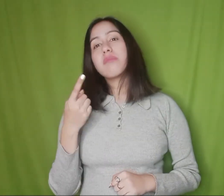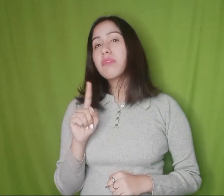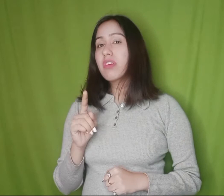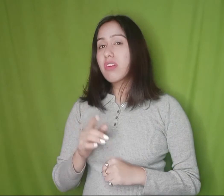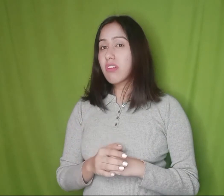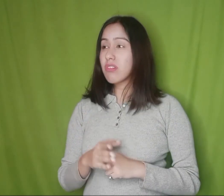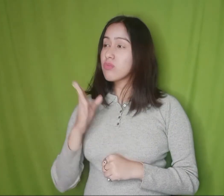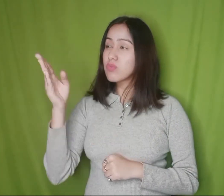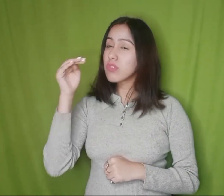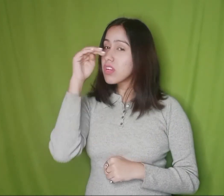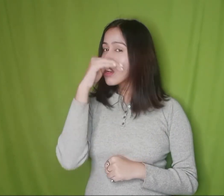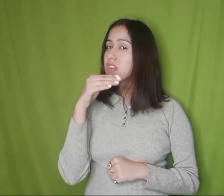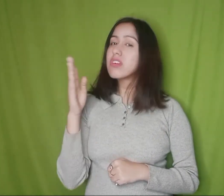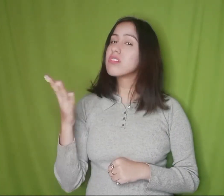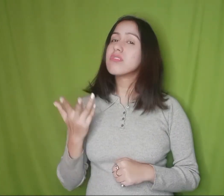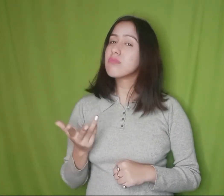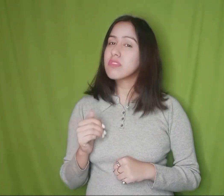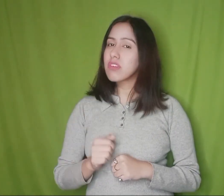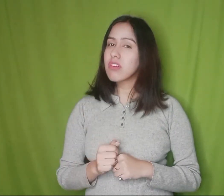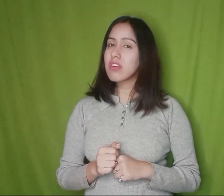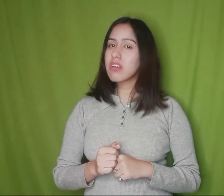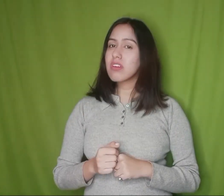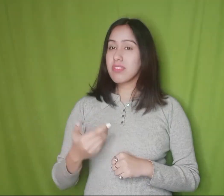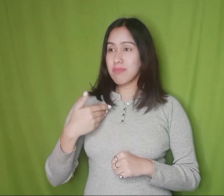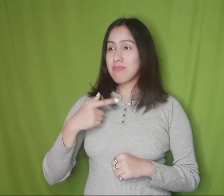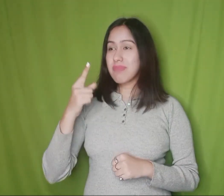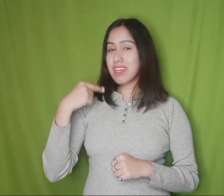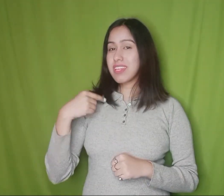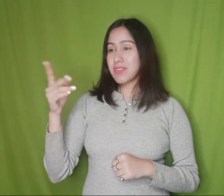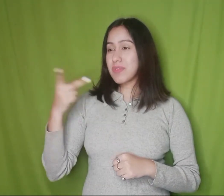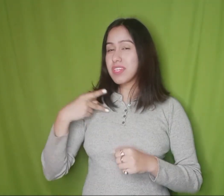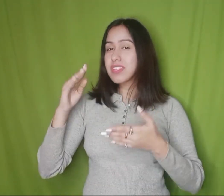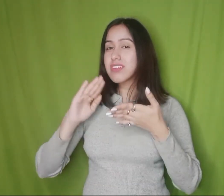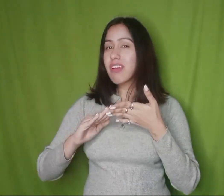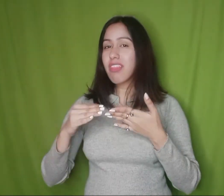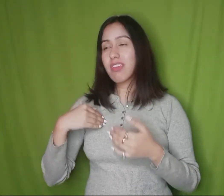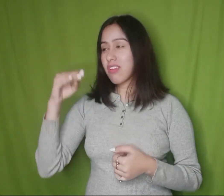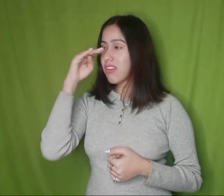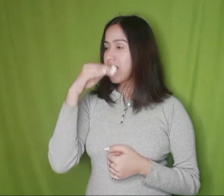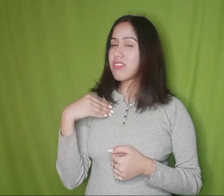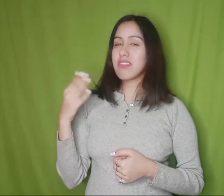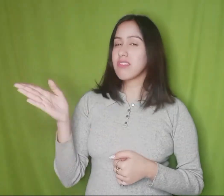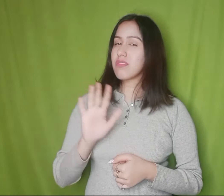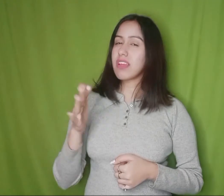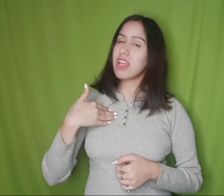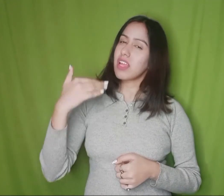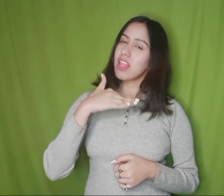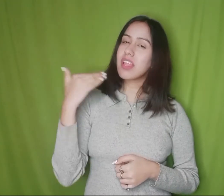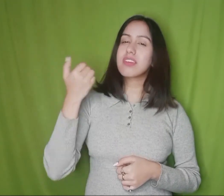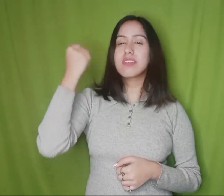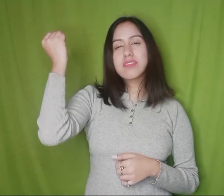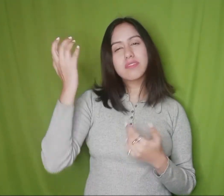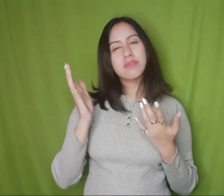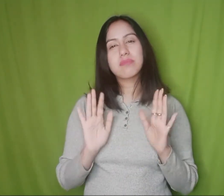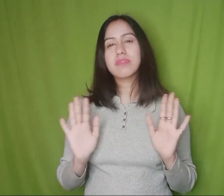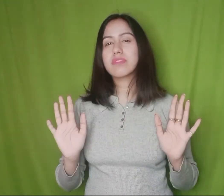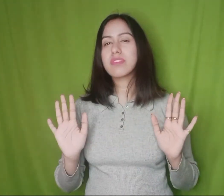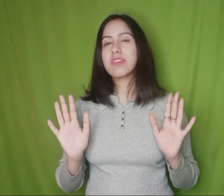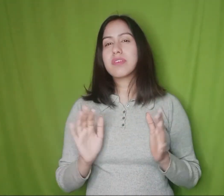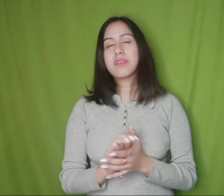के पास। आगे जो होगा सो मैं देख लूंगा। और अपने राणा का नाम खराब कर दूं? क्या मैं राणा की राजपूतनी नहीं?